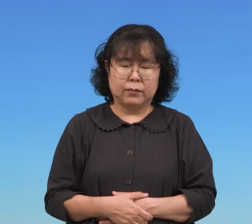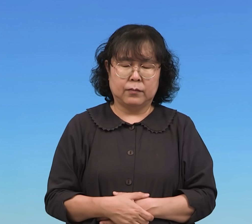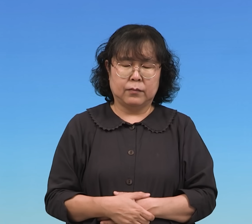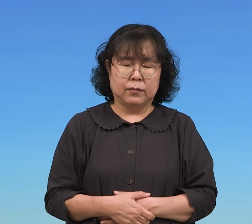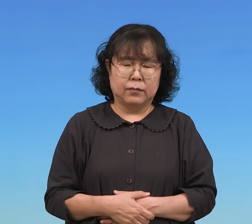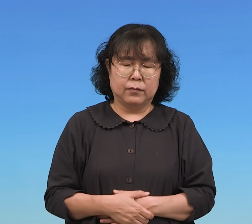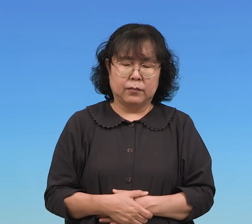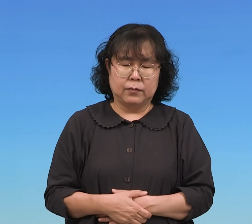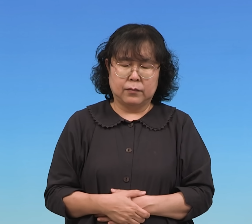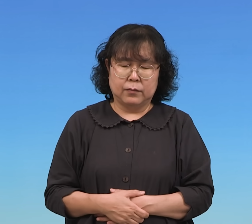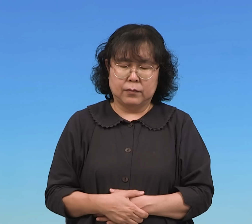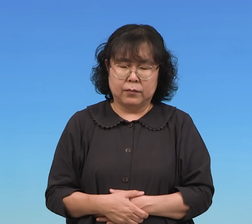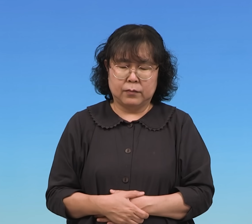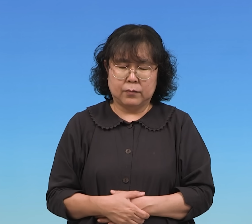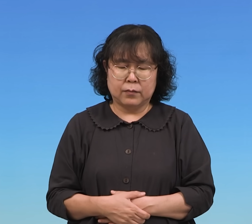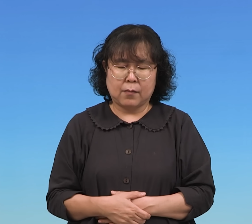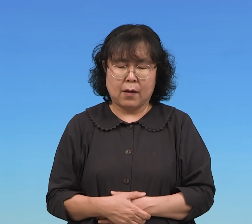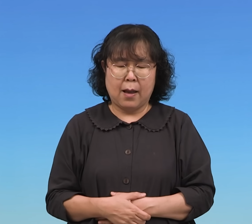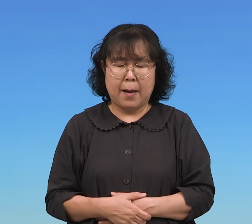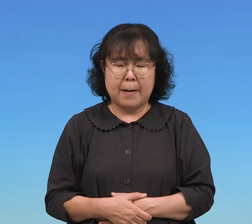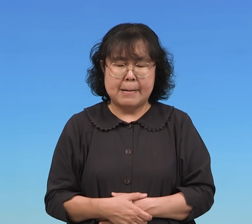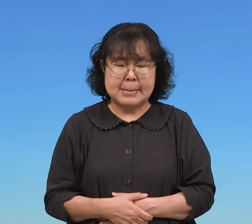은혜를 베풀어 주시옵소서.